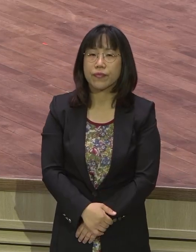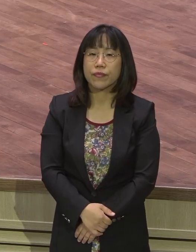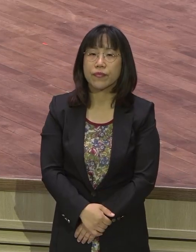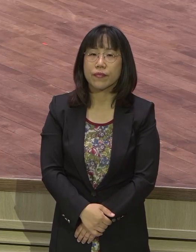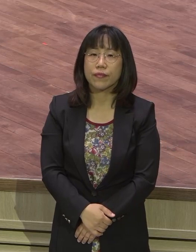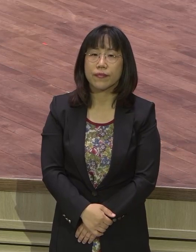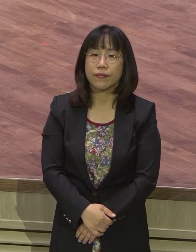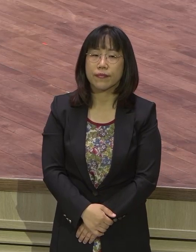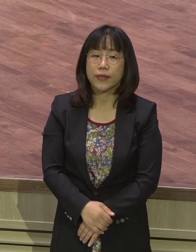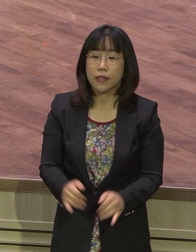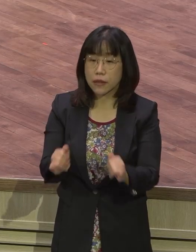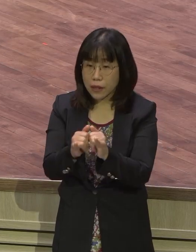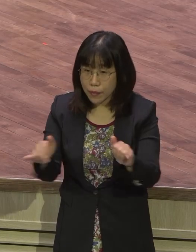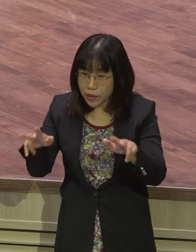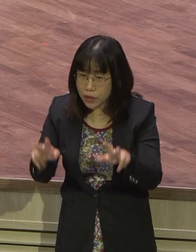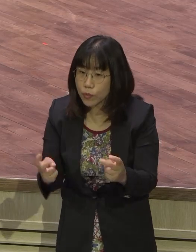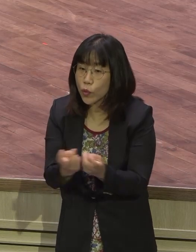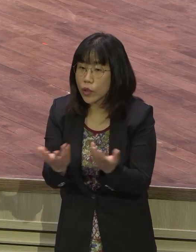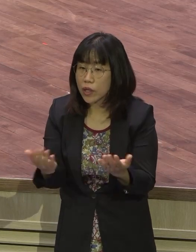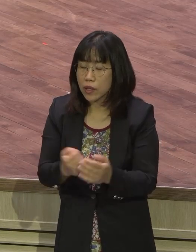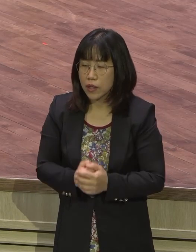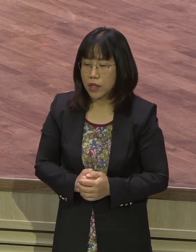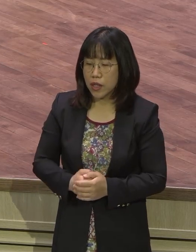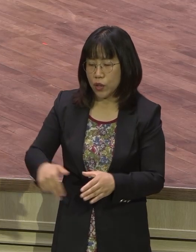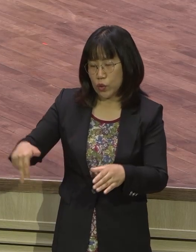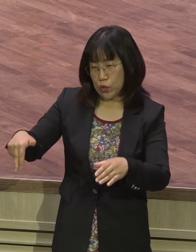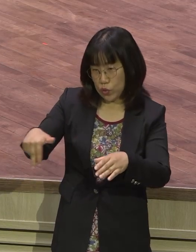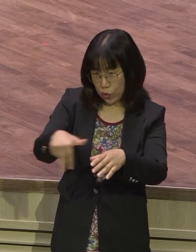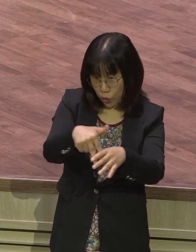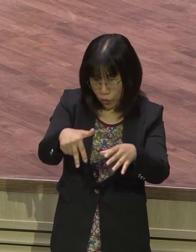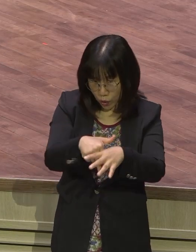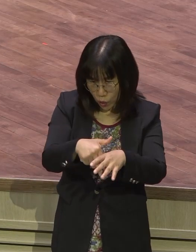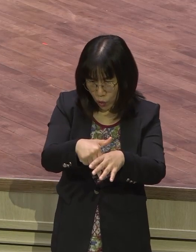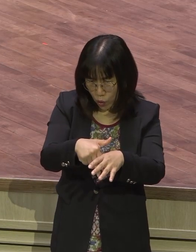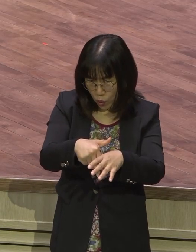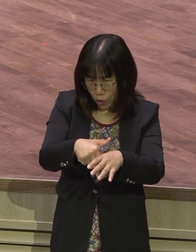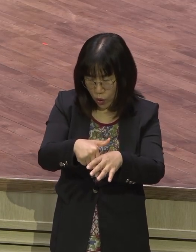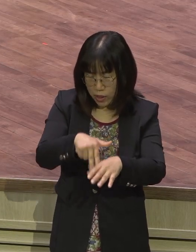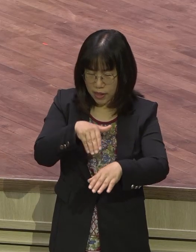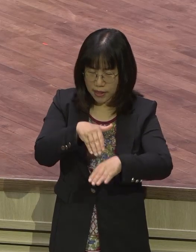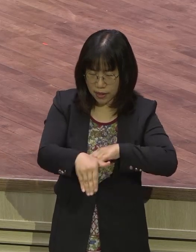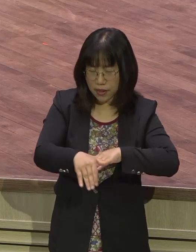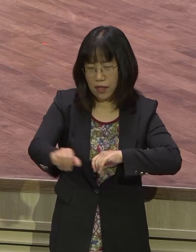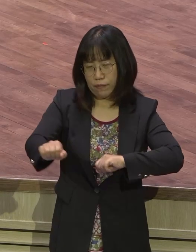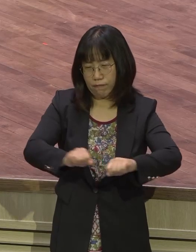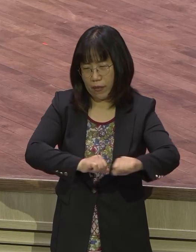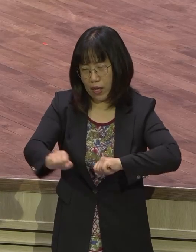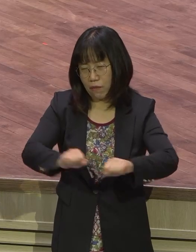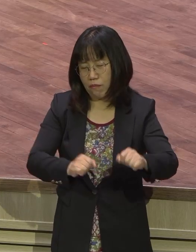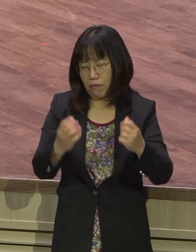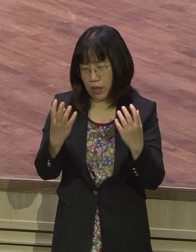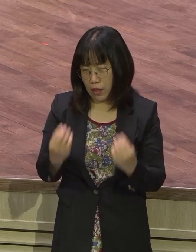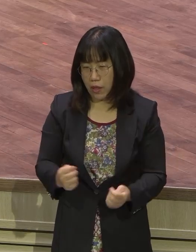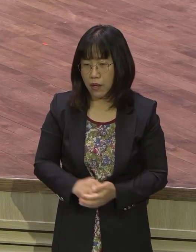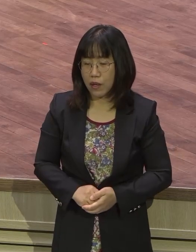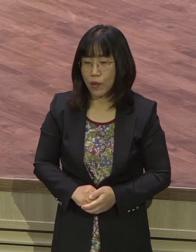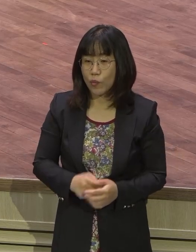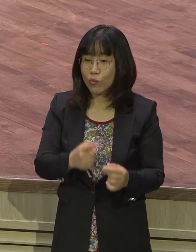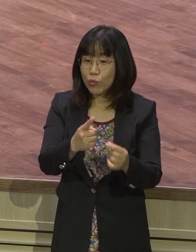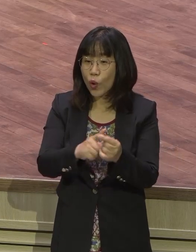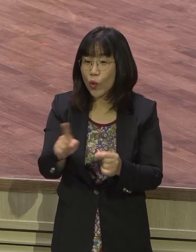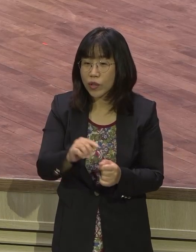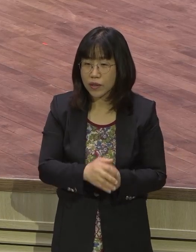많은 사람들 지금도요. 종교적 행위를 많이 하죠. 종교적 행위를 많이 합니다. 어떤 사람은